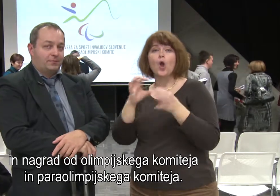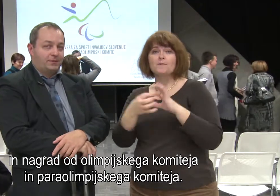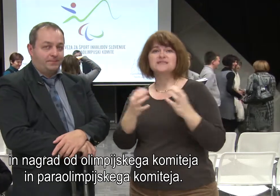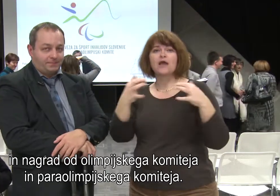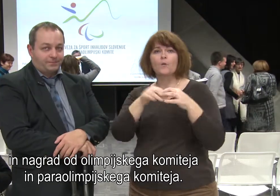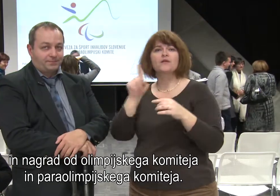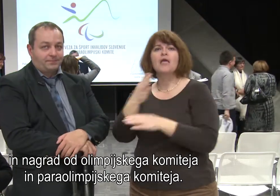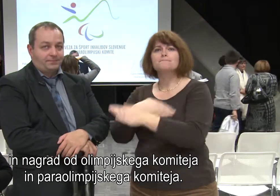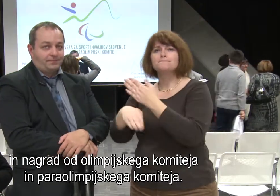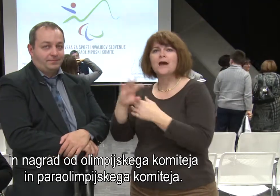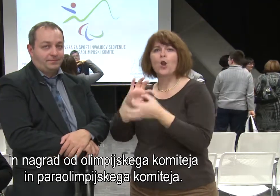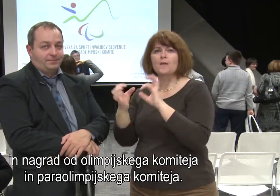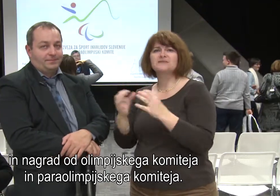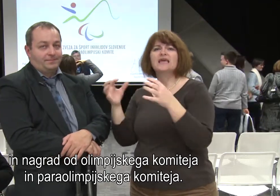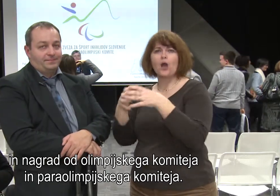Paraolimpijskega komiteja.